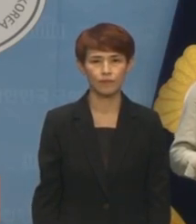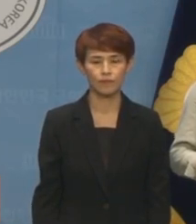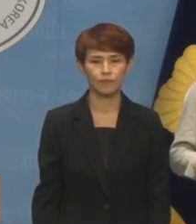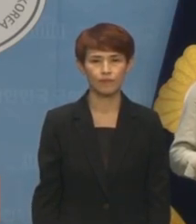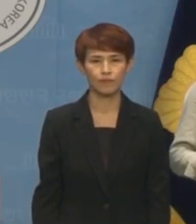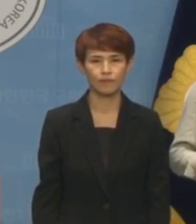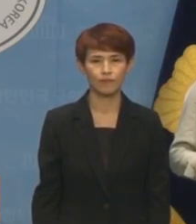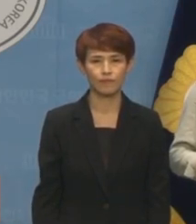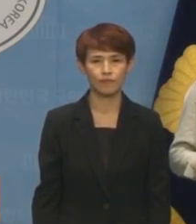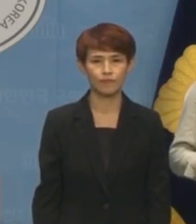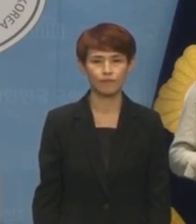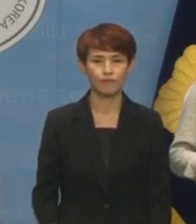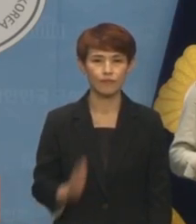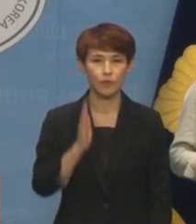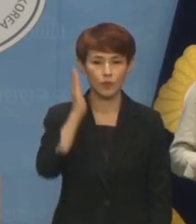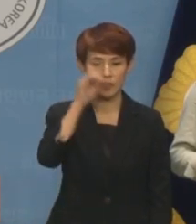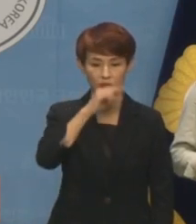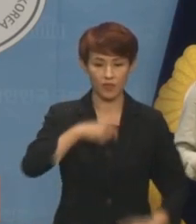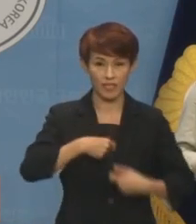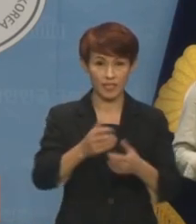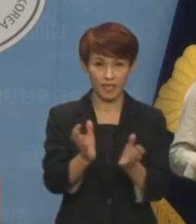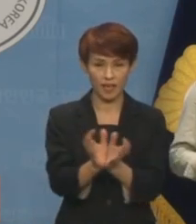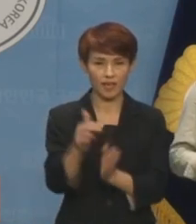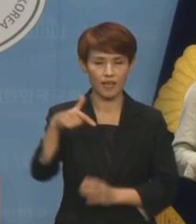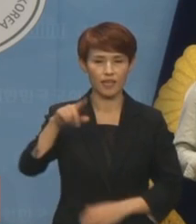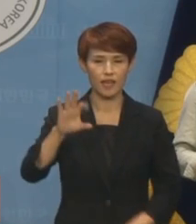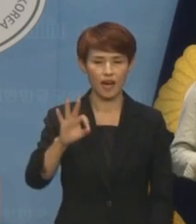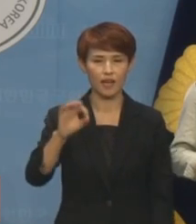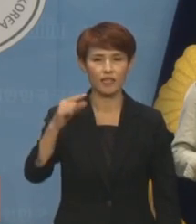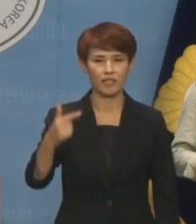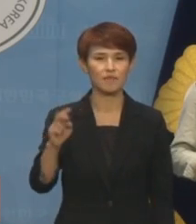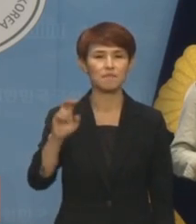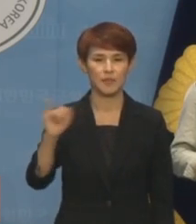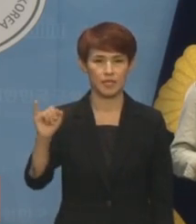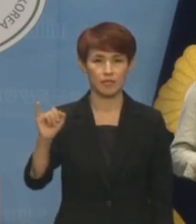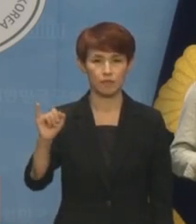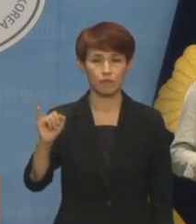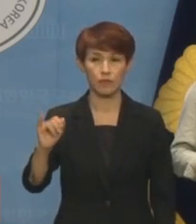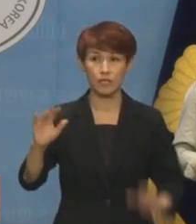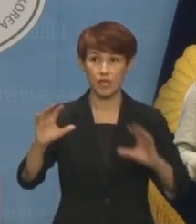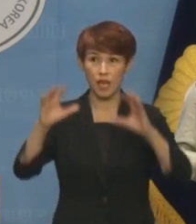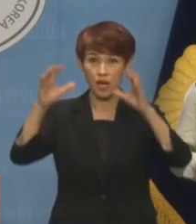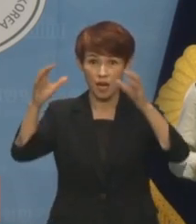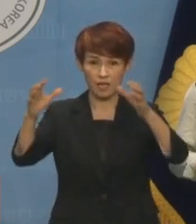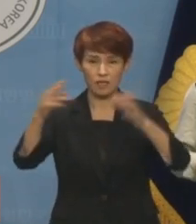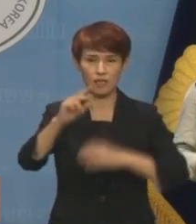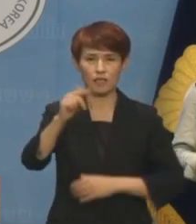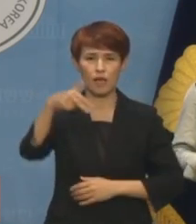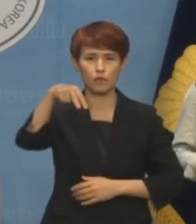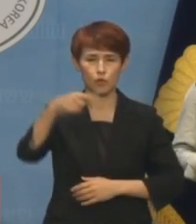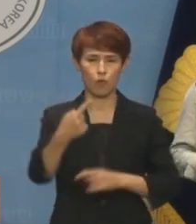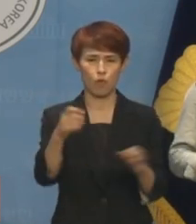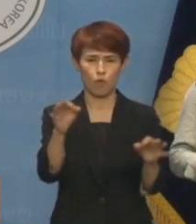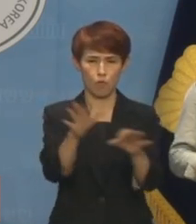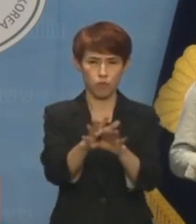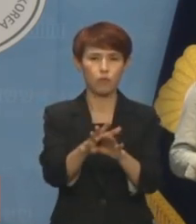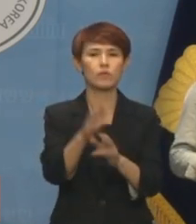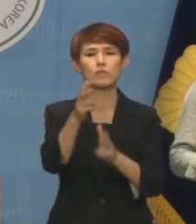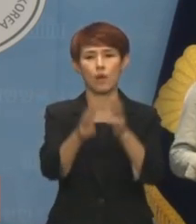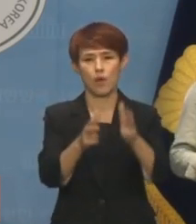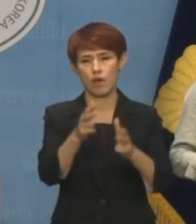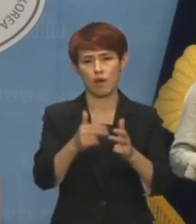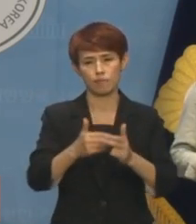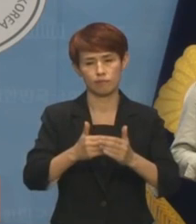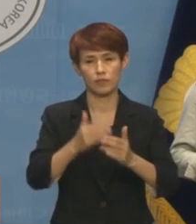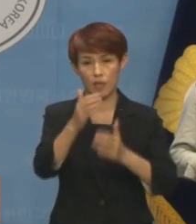네, 녹색정의당 강은미입니다. 세계는 지금 탄소 중립 사회로 빠르게 전환되고